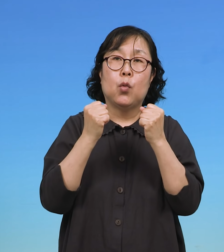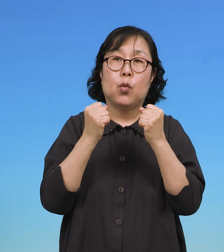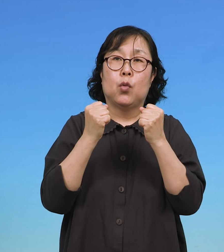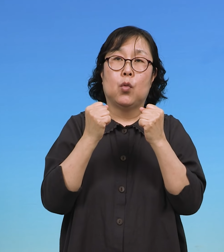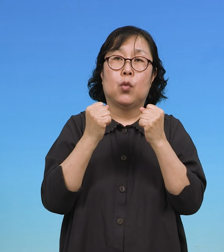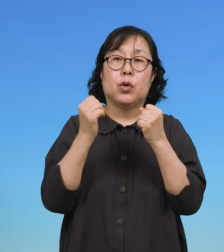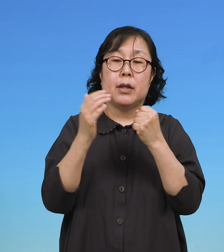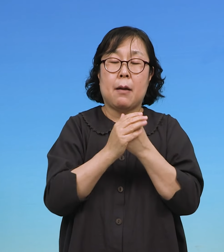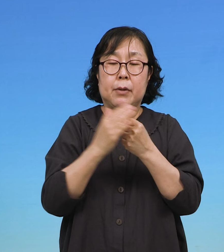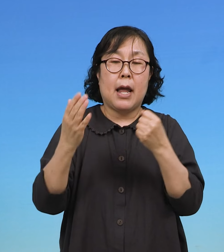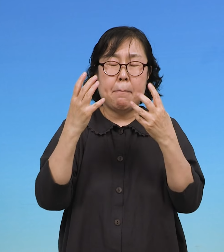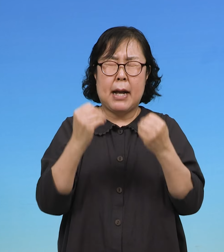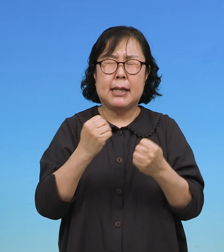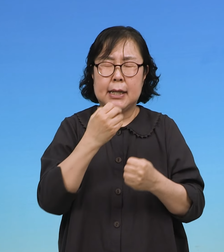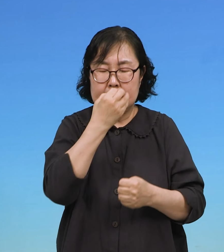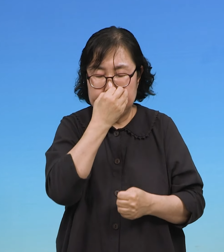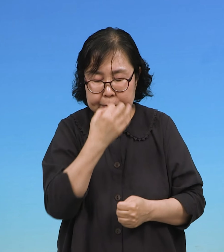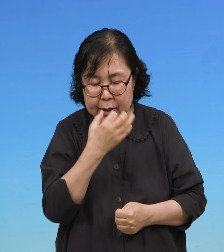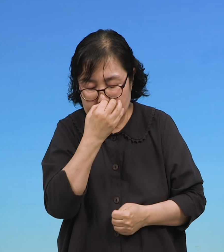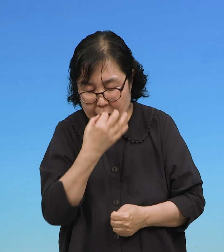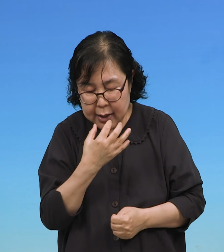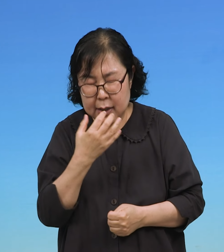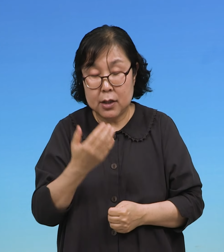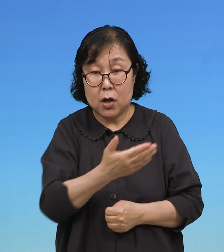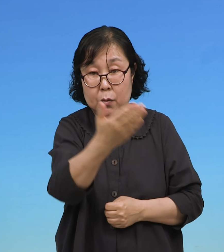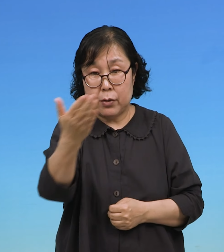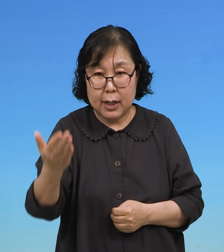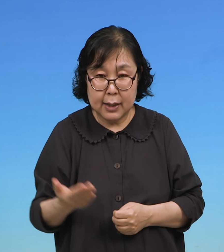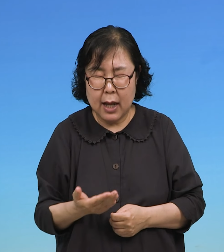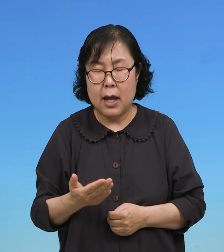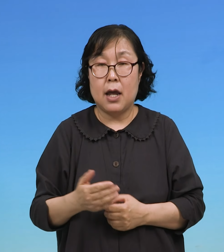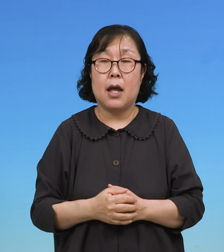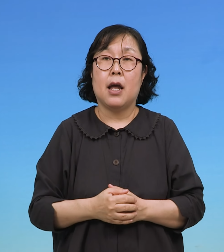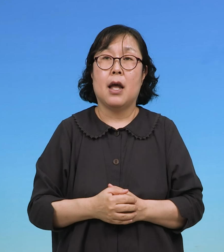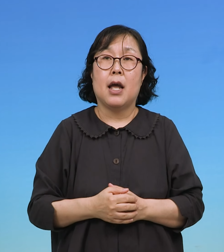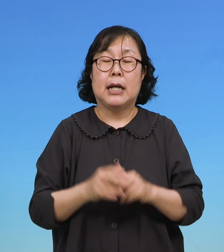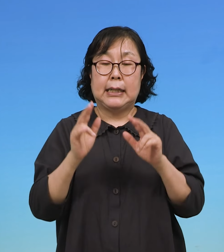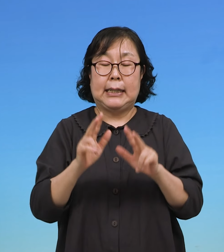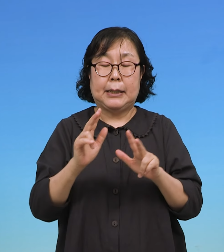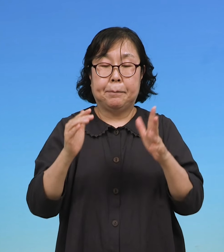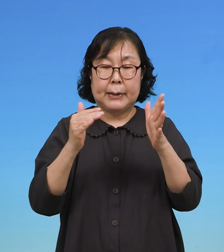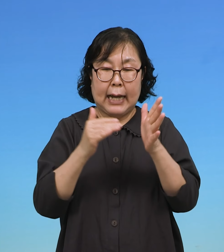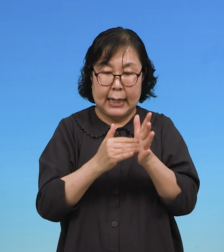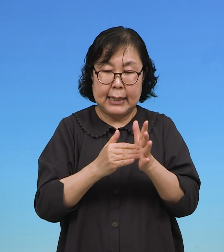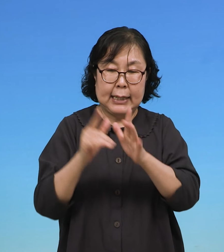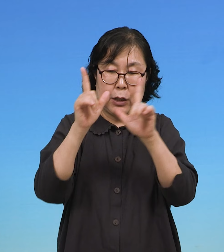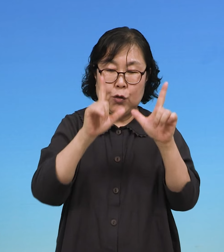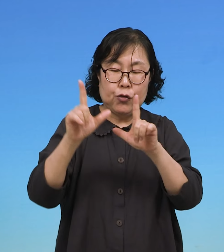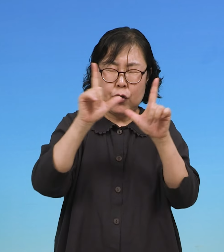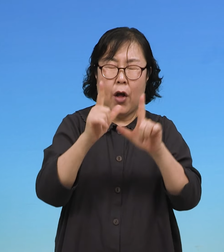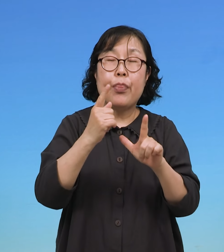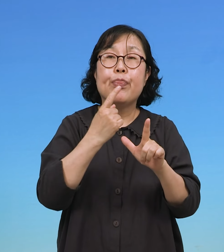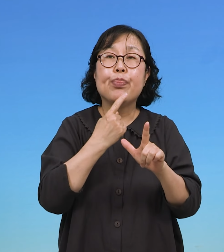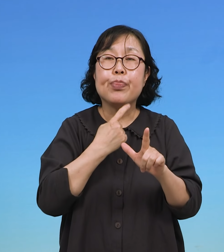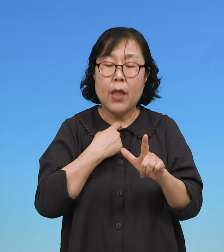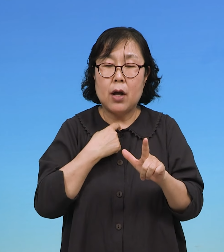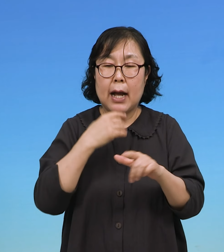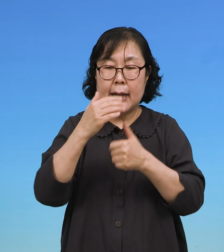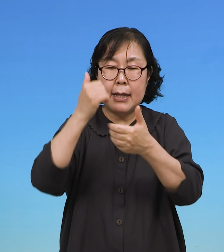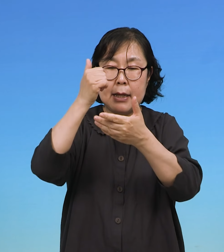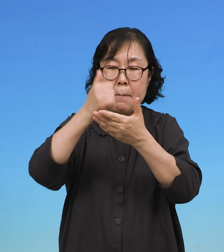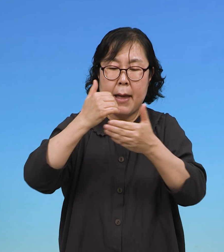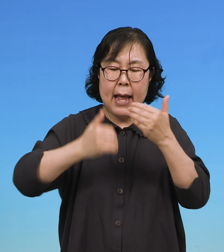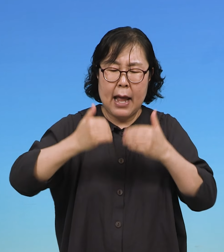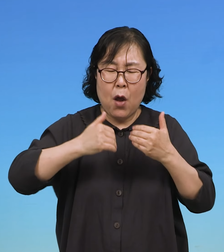힘들어하시는 성도님들에게 저는 정말 여러분 이전부터 지금까지 누려왔던 하나님의 환대 더 많이